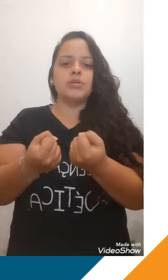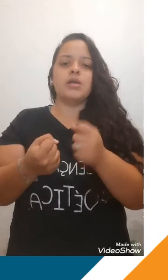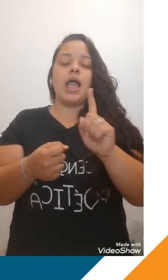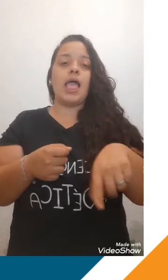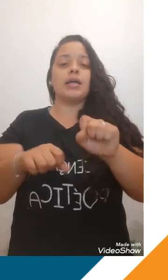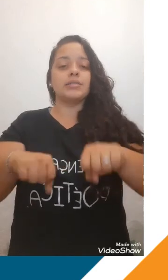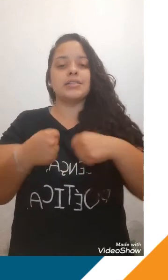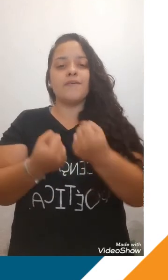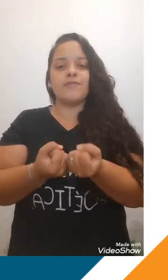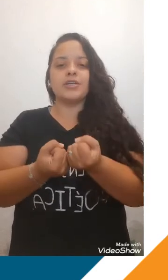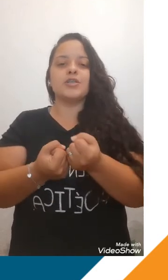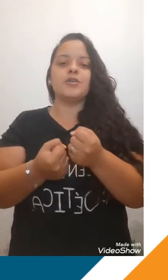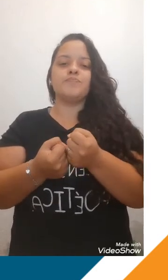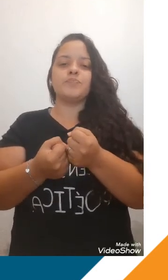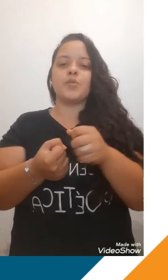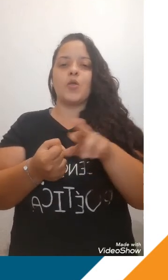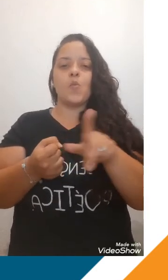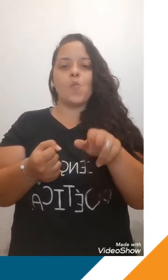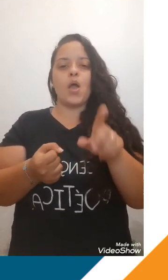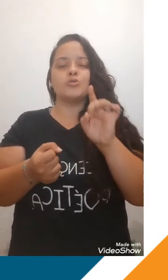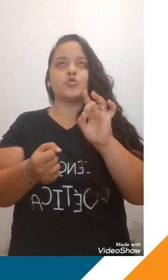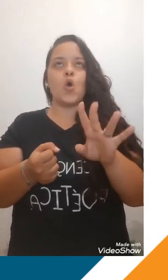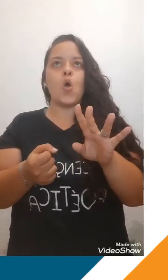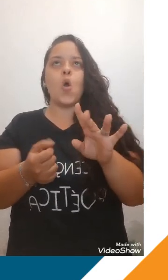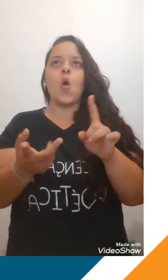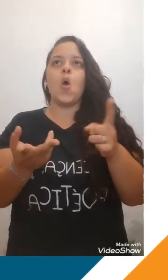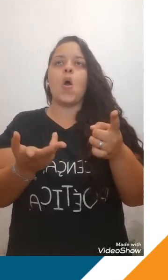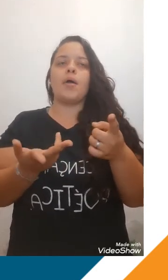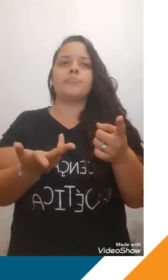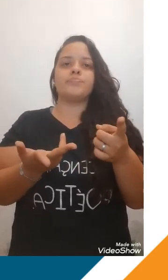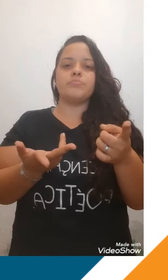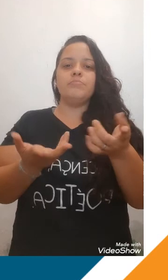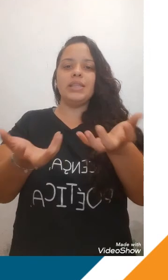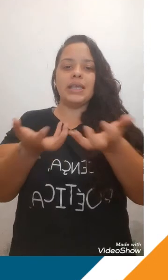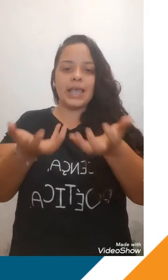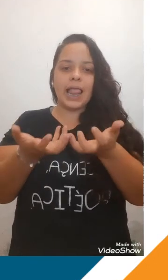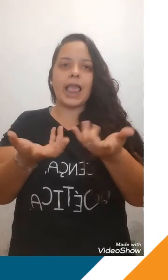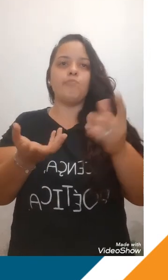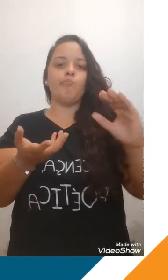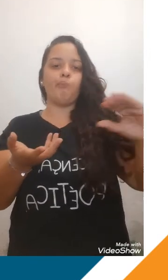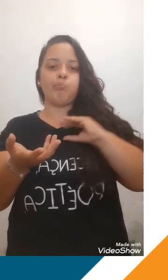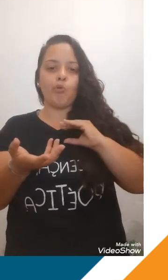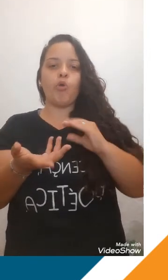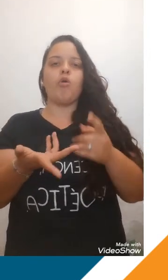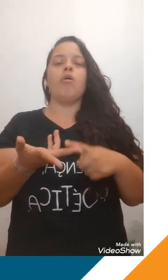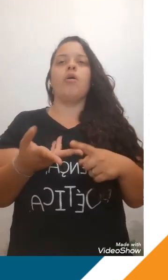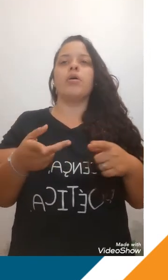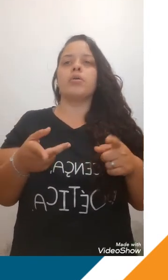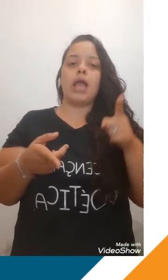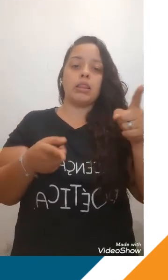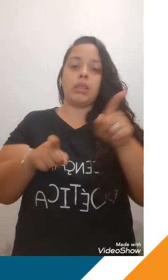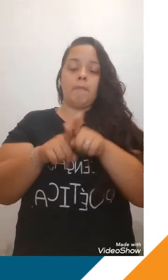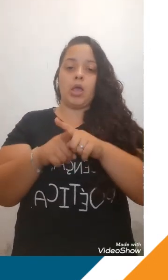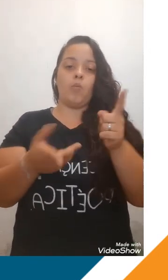ele não atendia nem somente aqueles que queriam indenizações, e ele não concordava